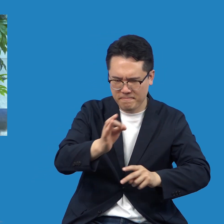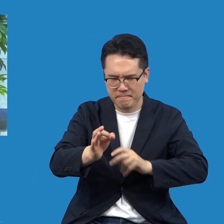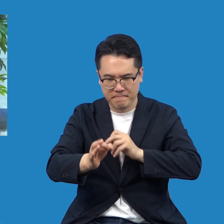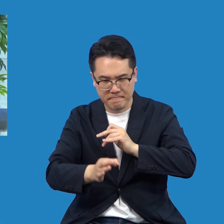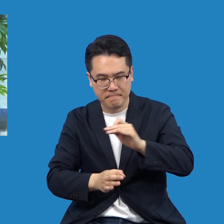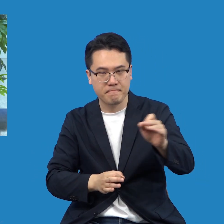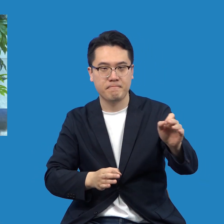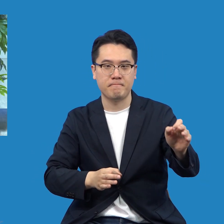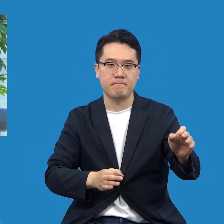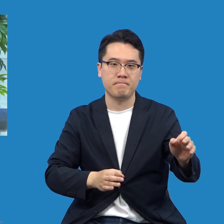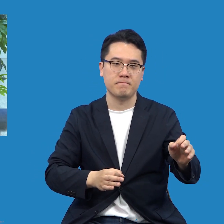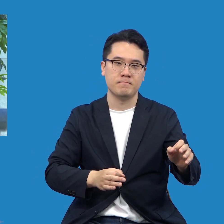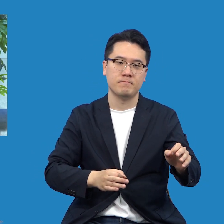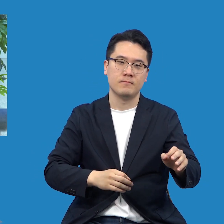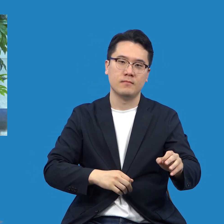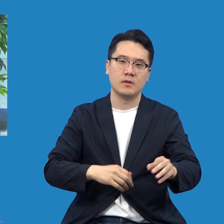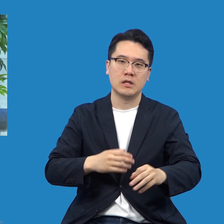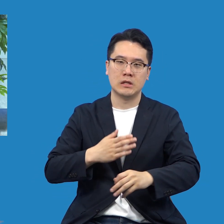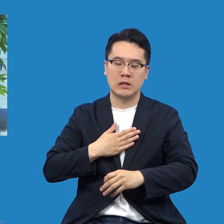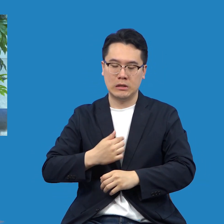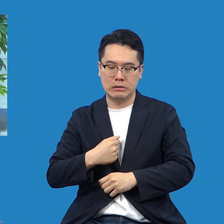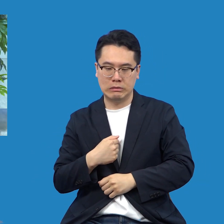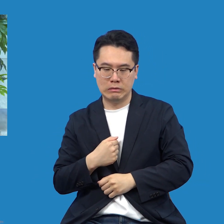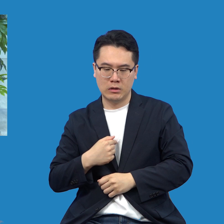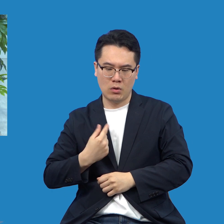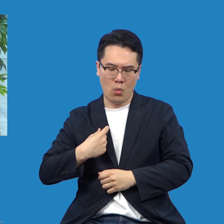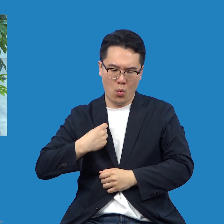그러면서 자기 옷을 막 둘러 찢었습니다.